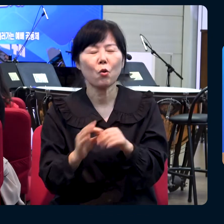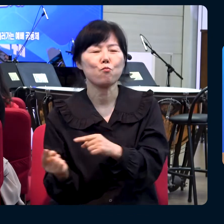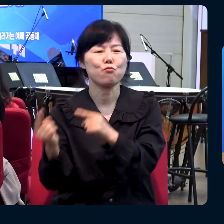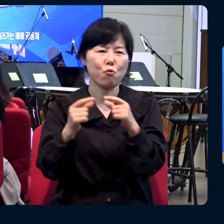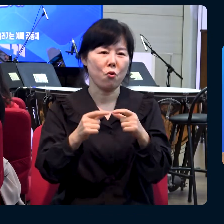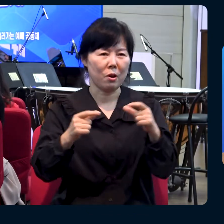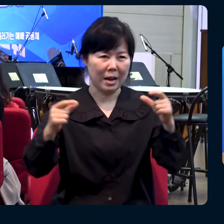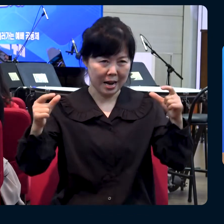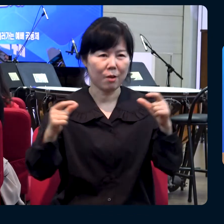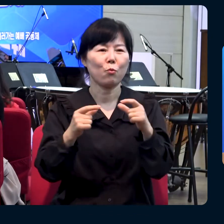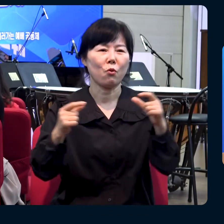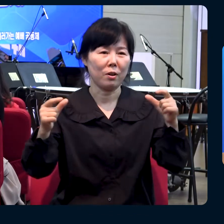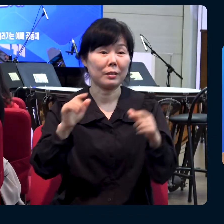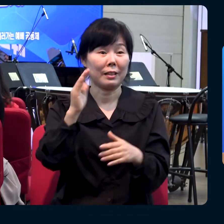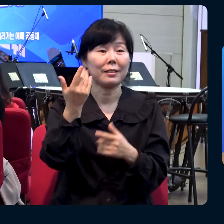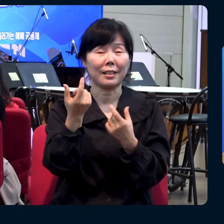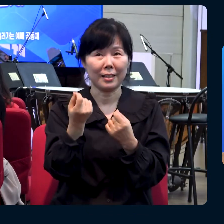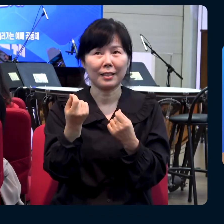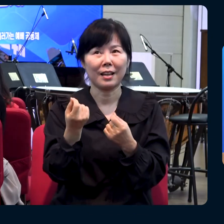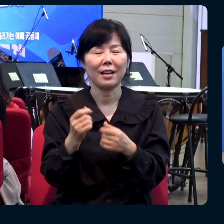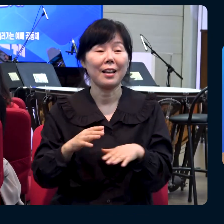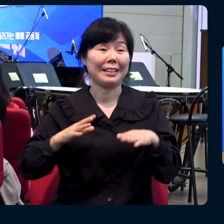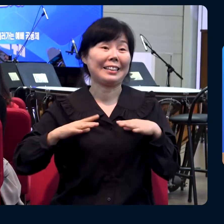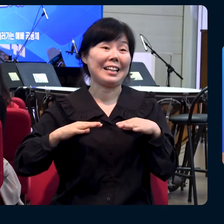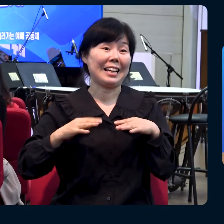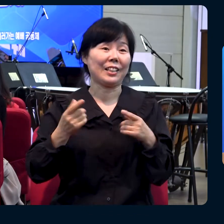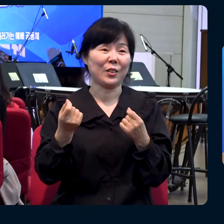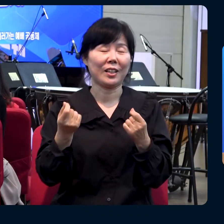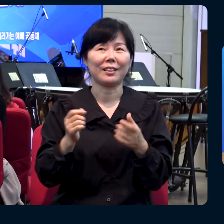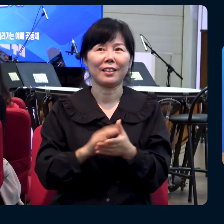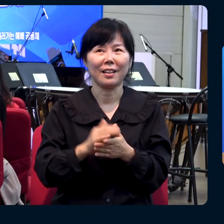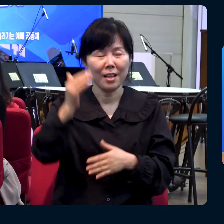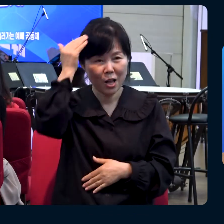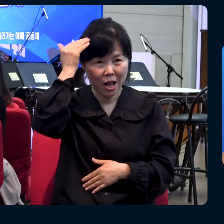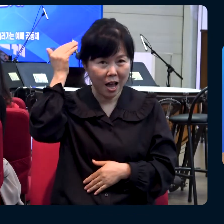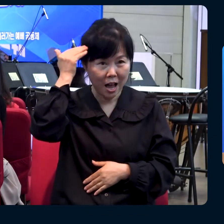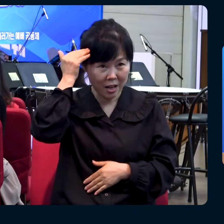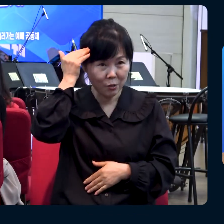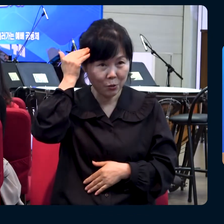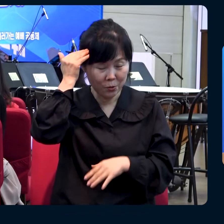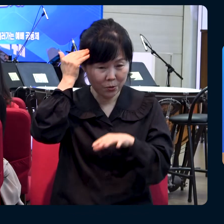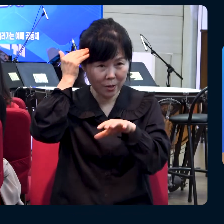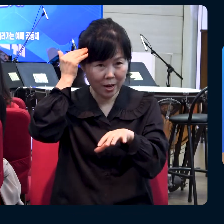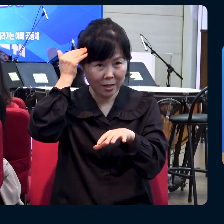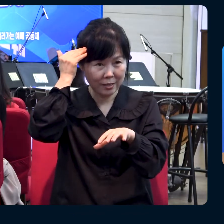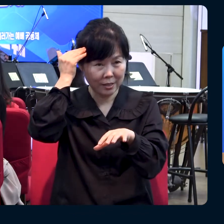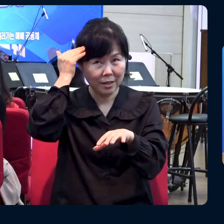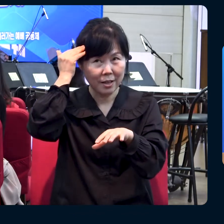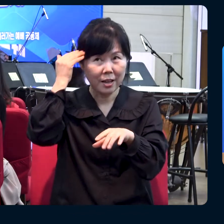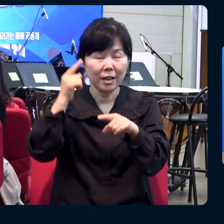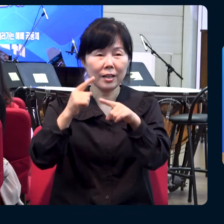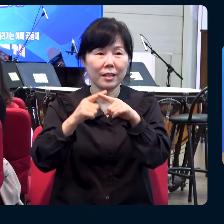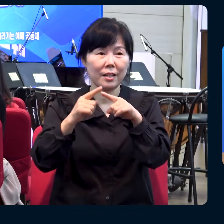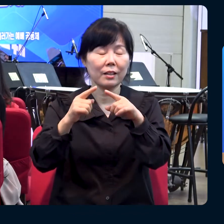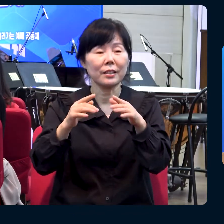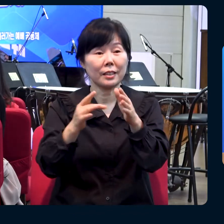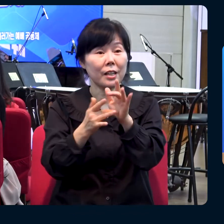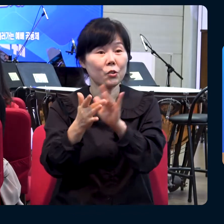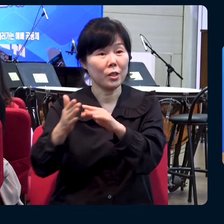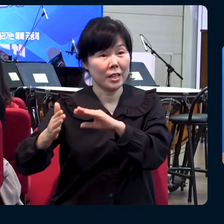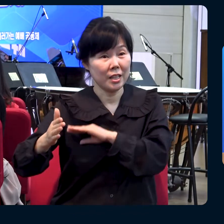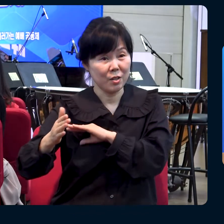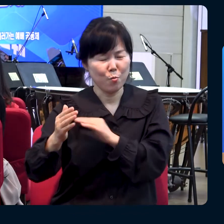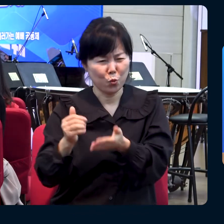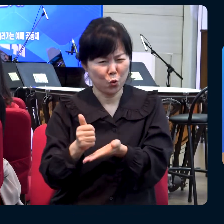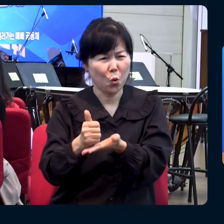자랑스럽고 감사할 뿐입니다. 계속해서 우리 유 목사님과 함께 한국에서 정말 예수 그리스도를 높여드리는 멋진